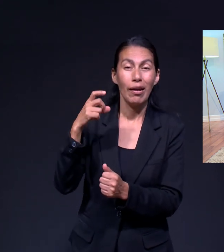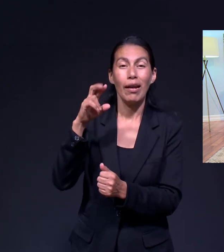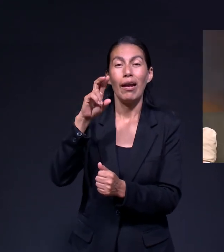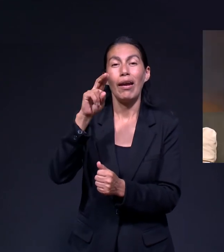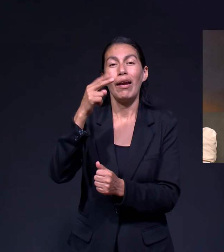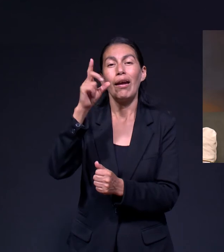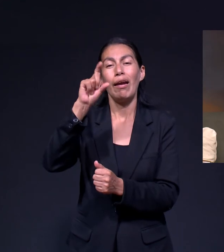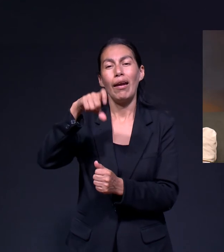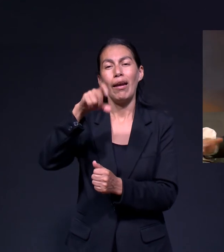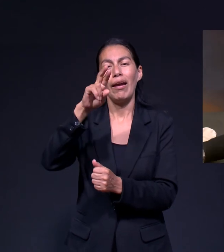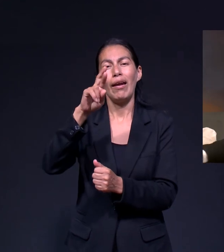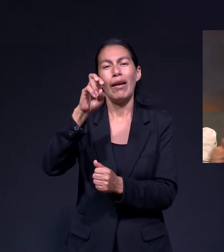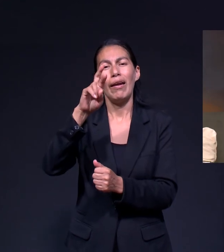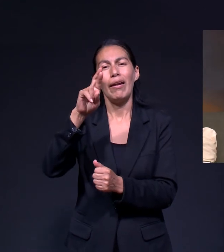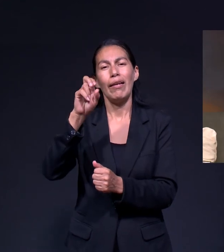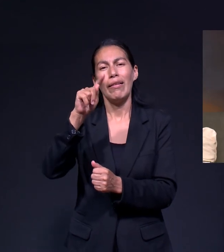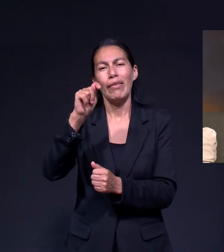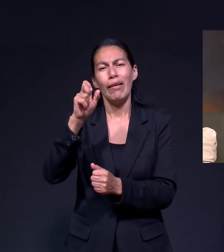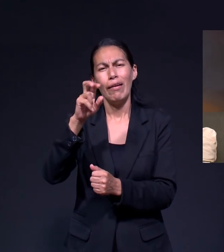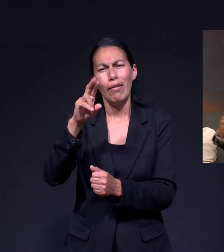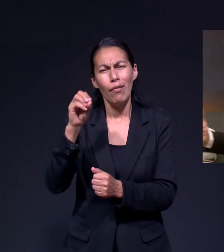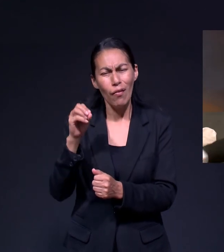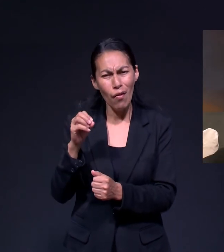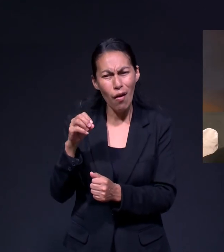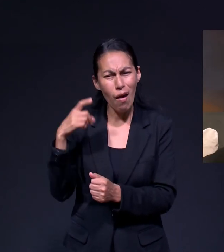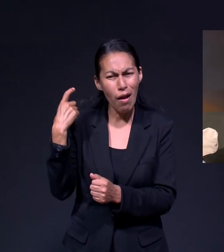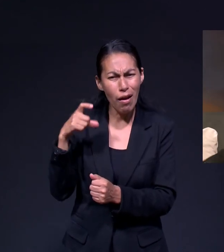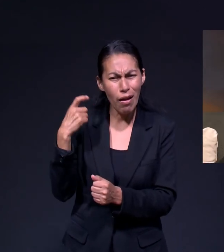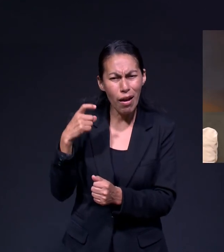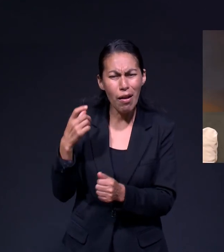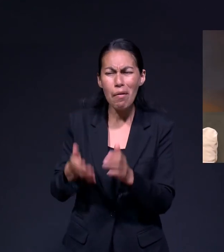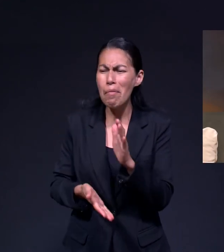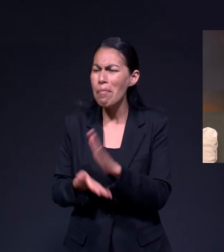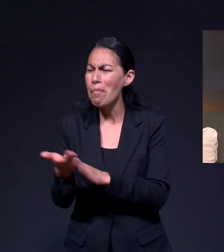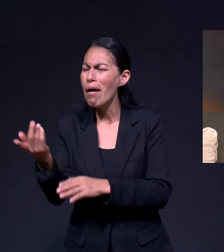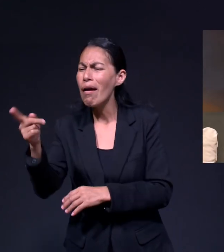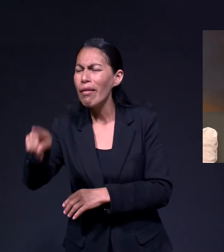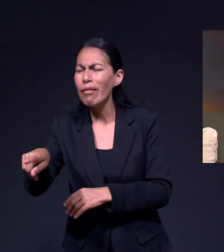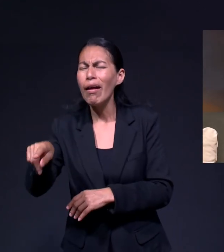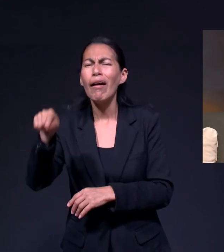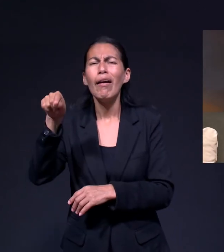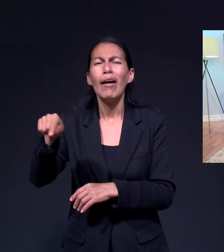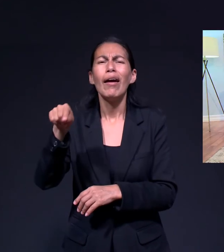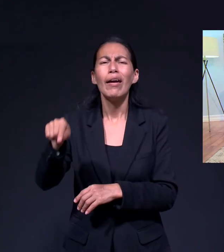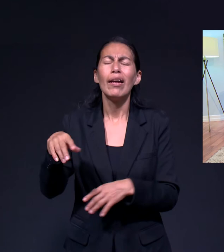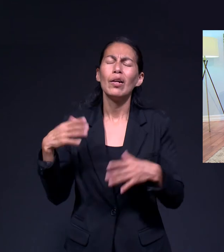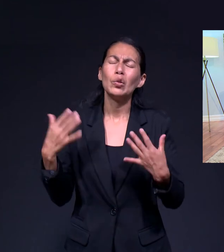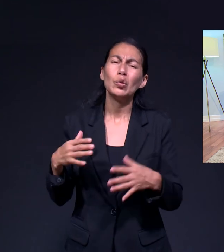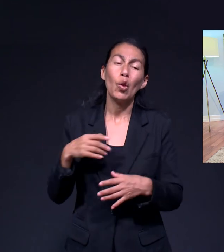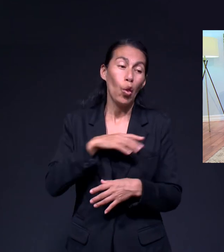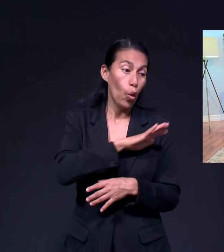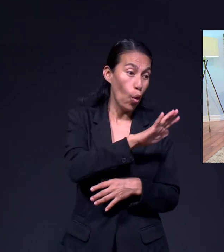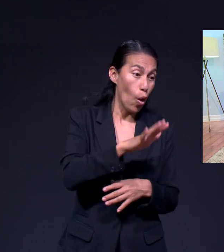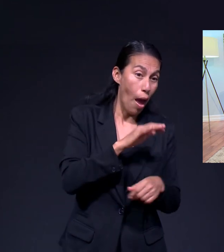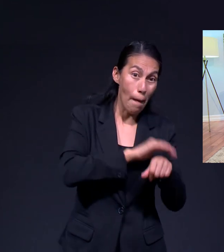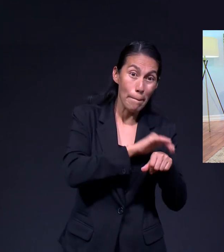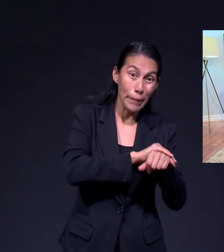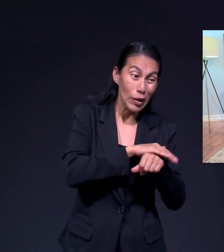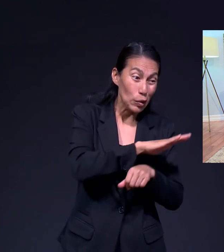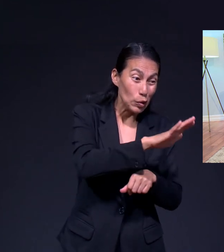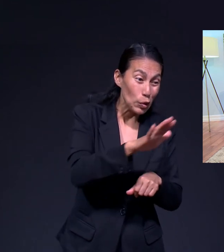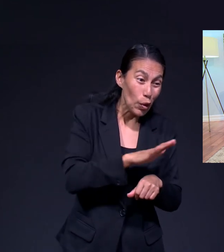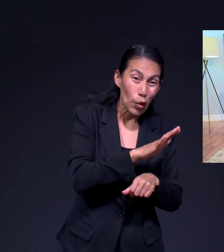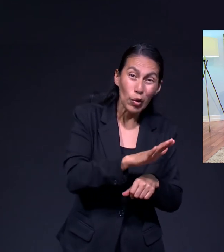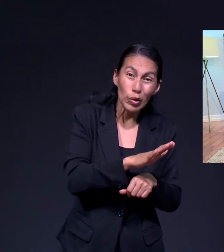hasta hasta querétaro es decir todo de viaje otras cuatro horas para llegar ahí ya la mayoría de tu voluntad has estado